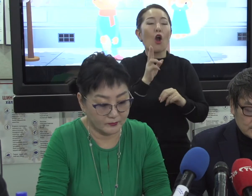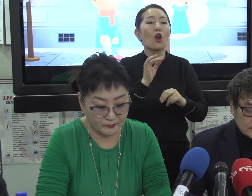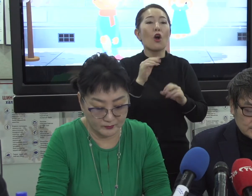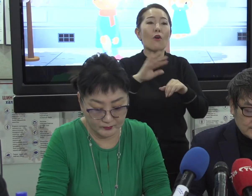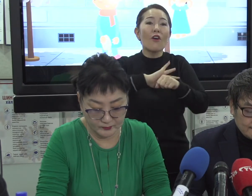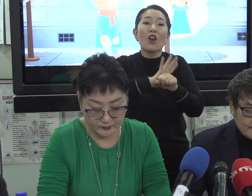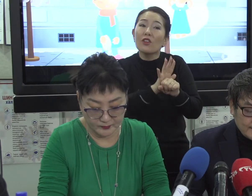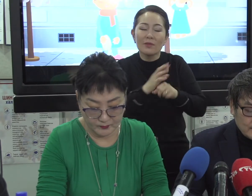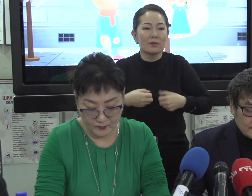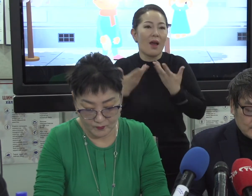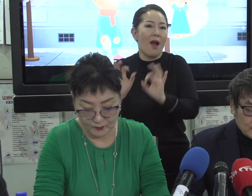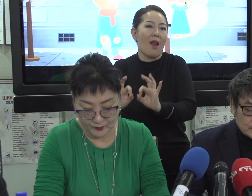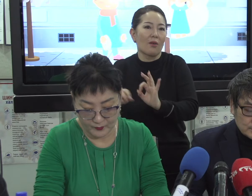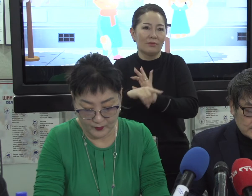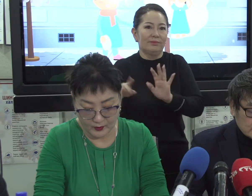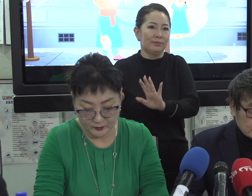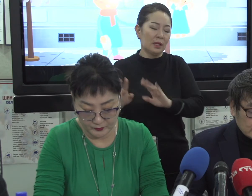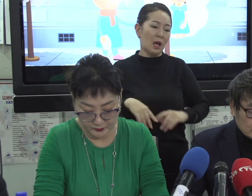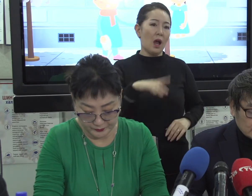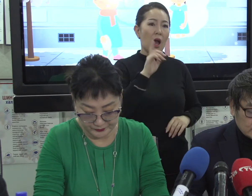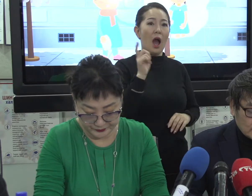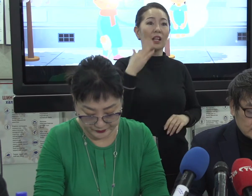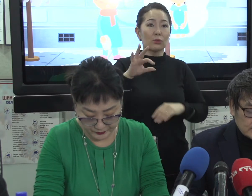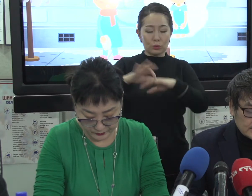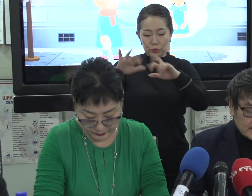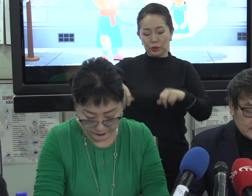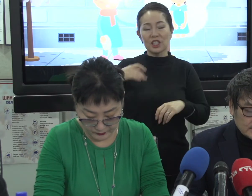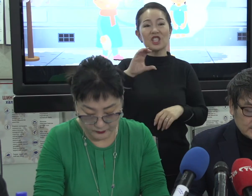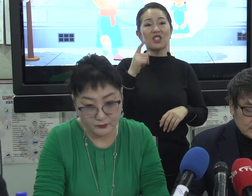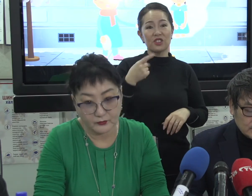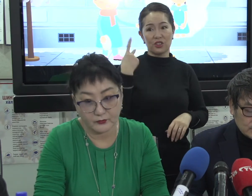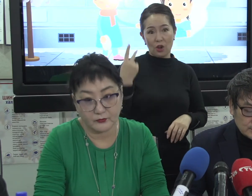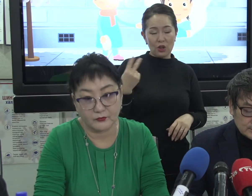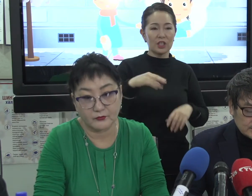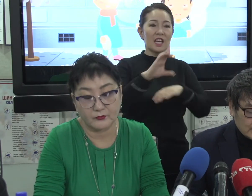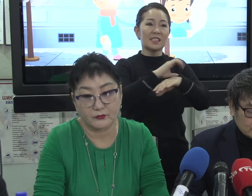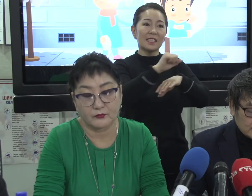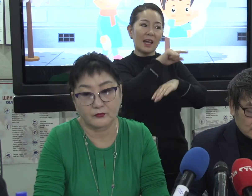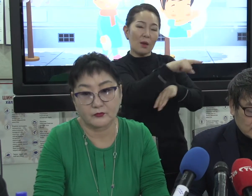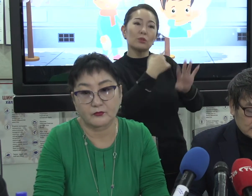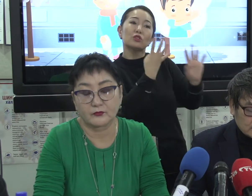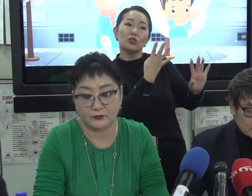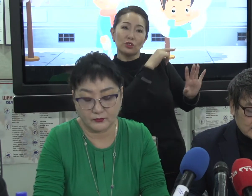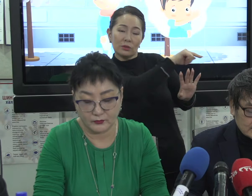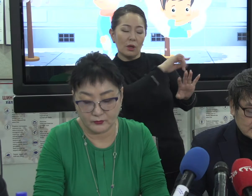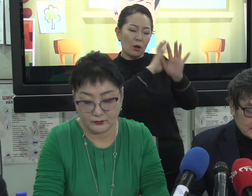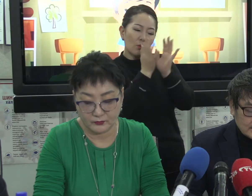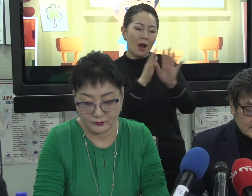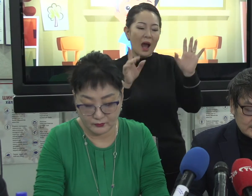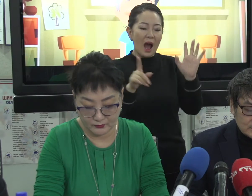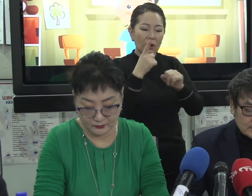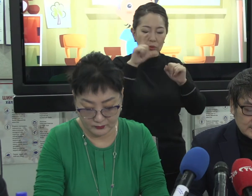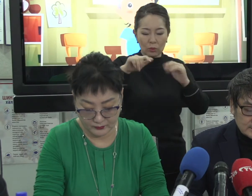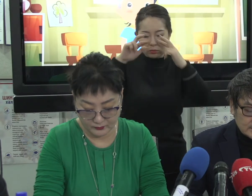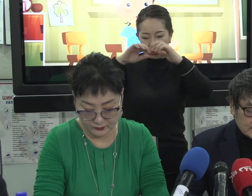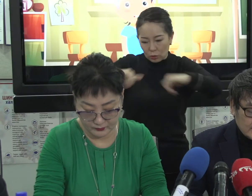сарын 29-нд хөсвөтөд сэжигтэй тохиолдол 2, Сэлэнг аймагт 9, нийт 11 тохиолдлыг тусгаарлан